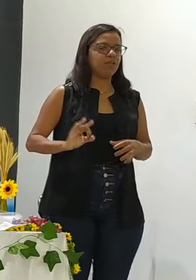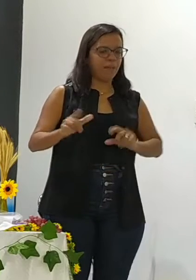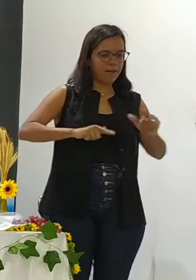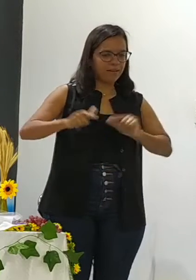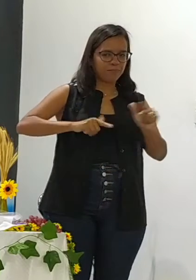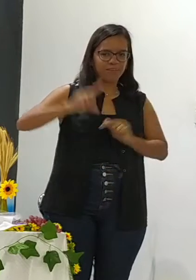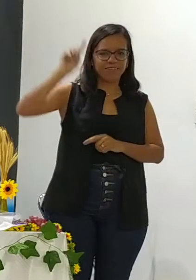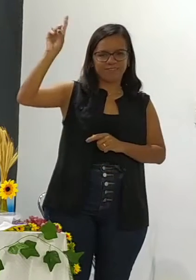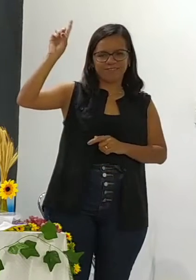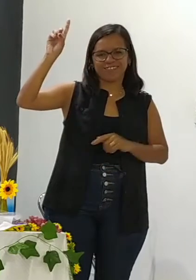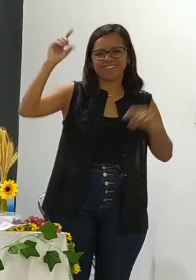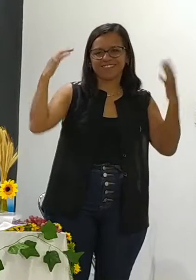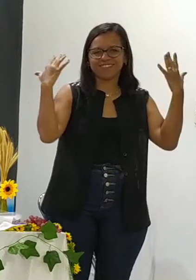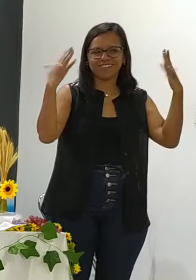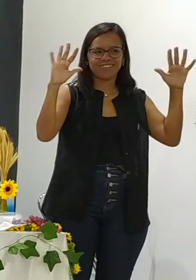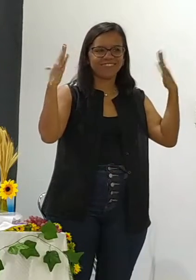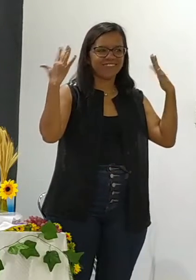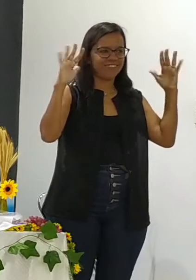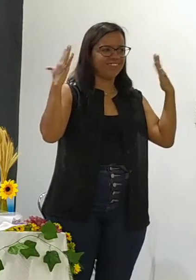Deus.